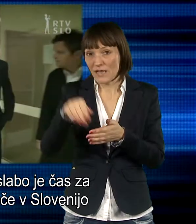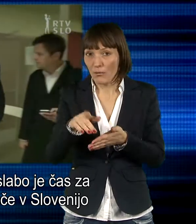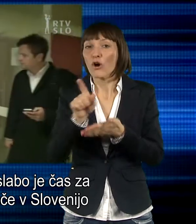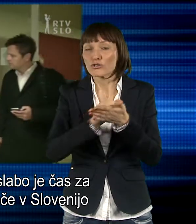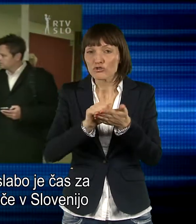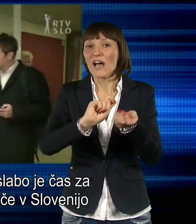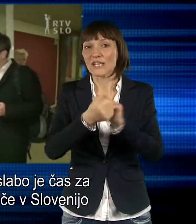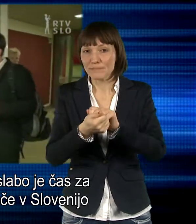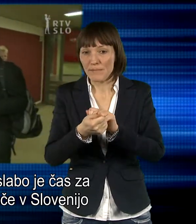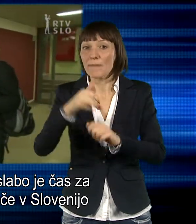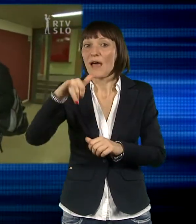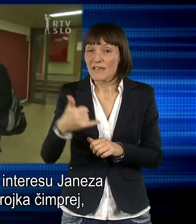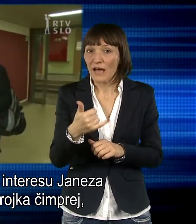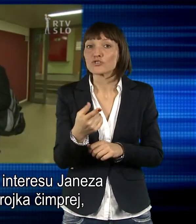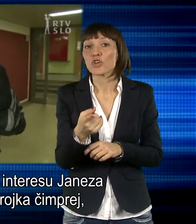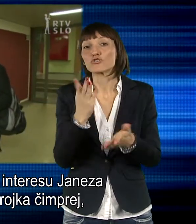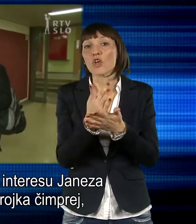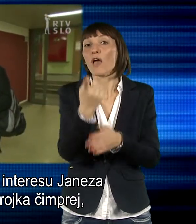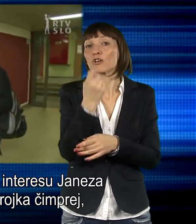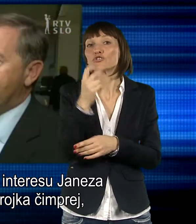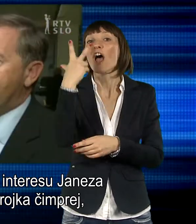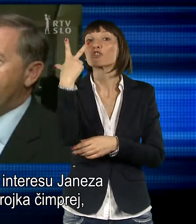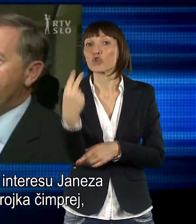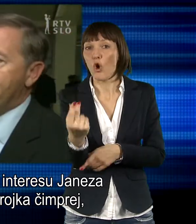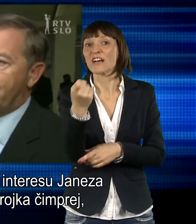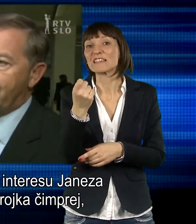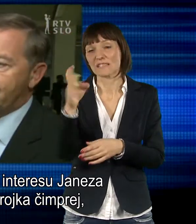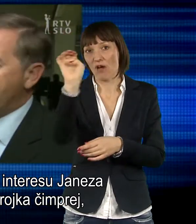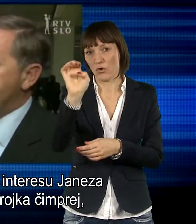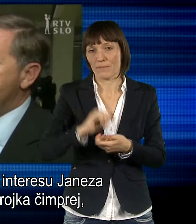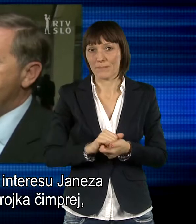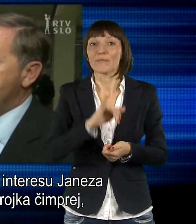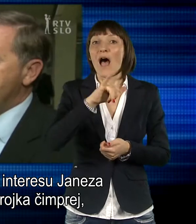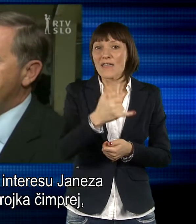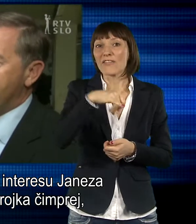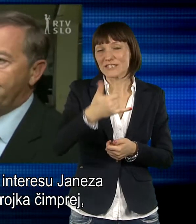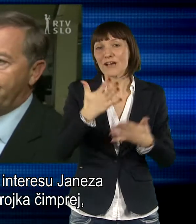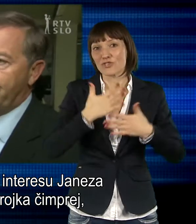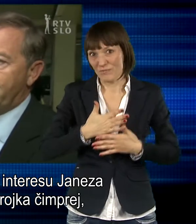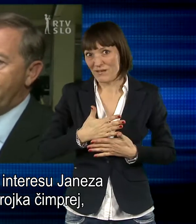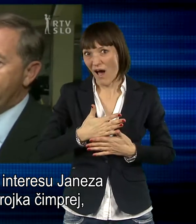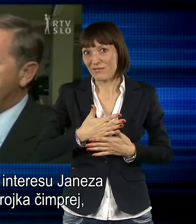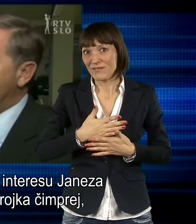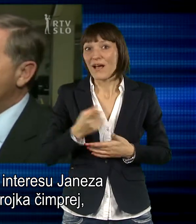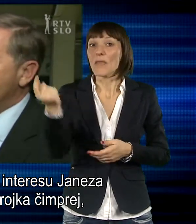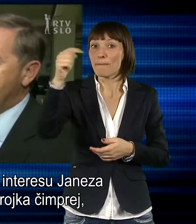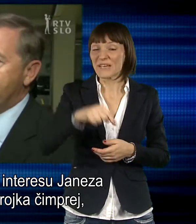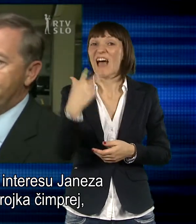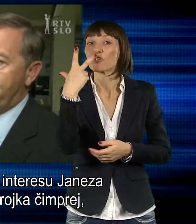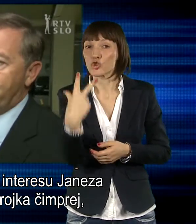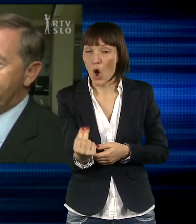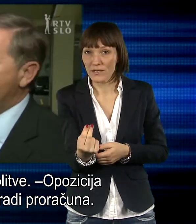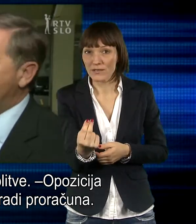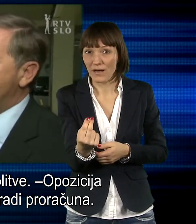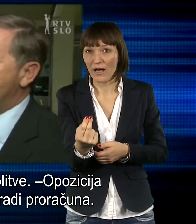katarzo. Janša kliče v Slovenijo trojko. Gotovo je v interesu Janeza Janše, da pride trojka, da je